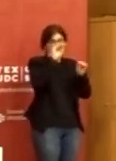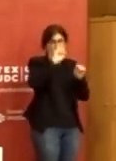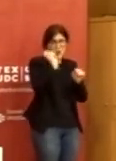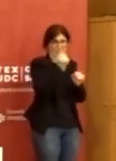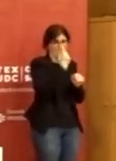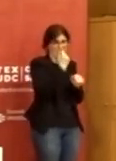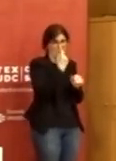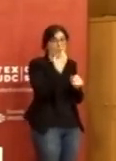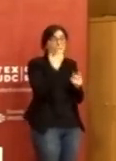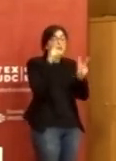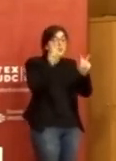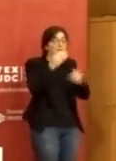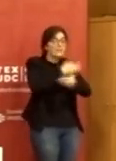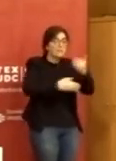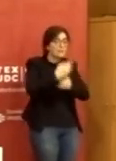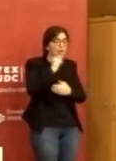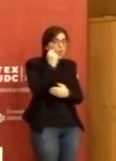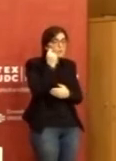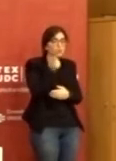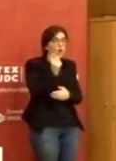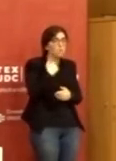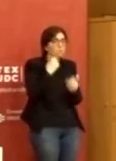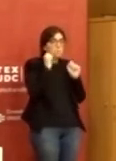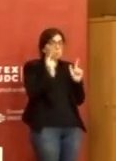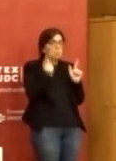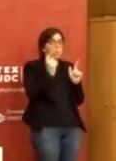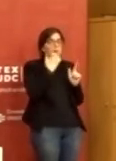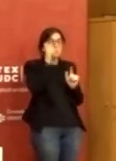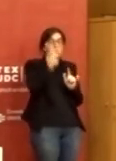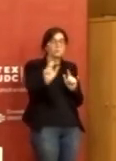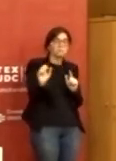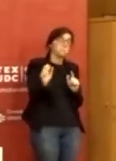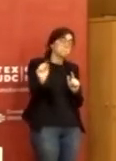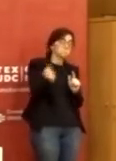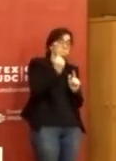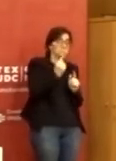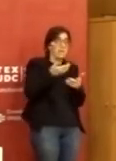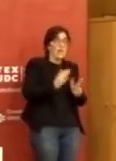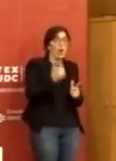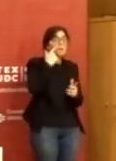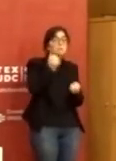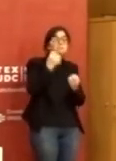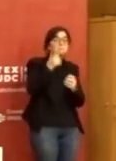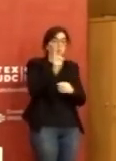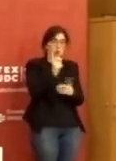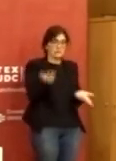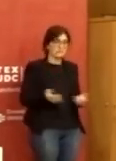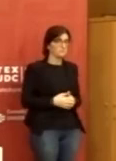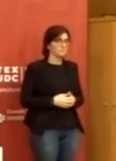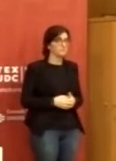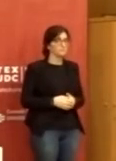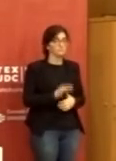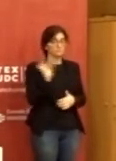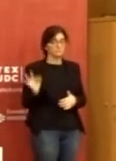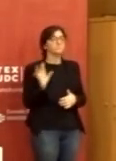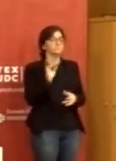En temas de discapacidad no me suena. No, nunca ha venido un hijo mío a casa diciéndome, mira lo que me han contado. Sí, la coordinadora